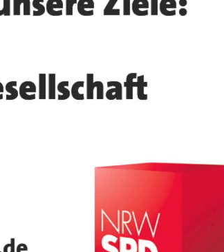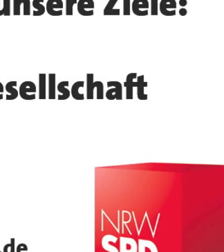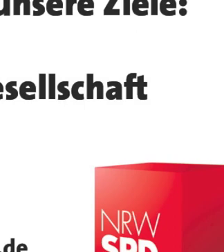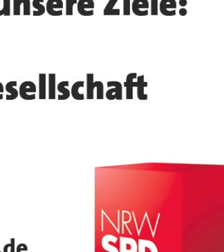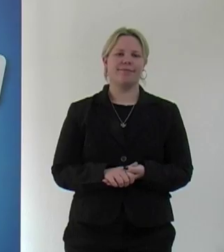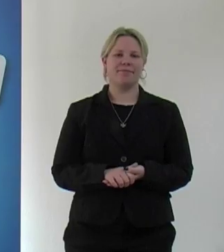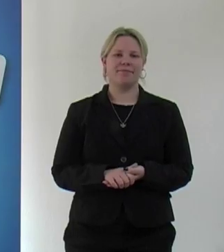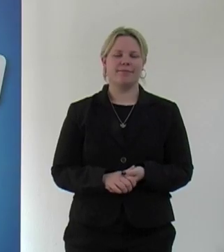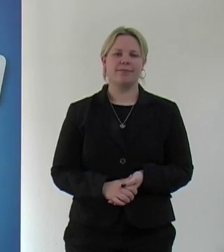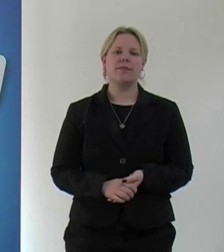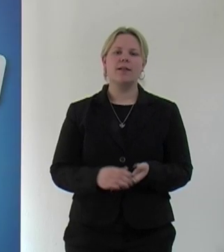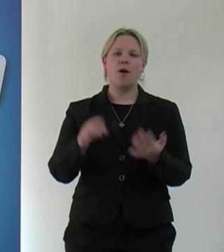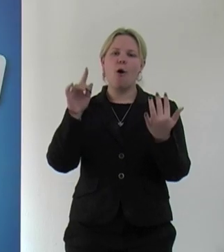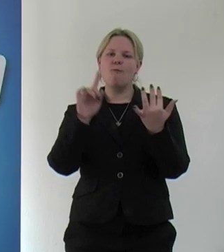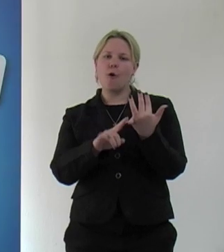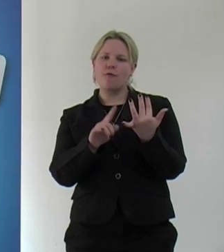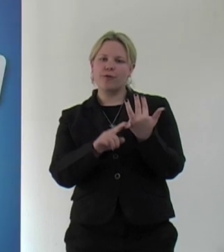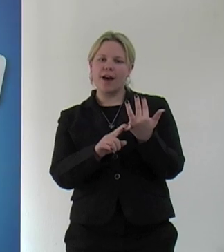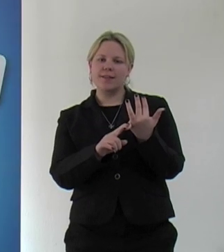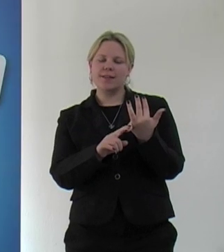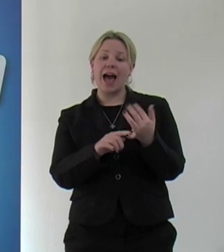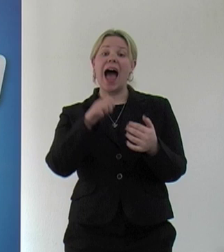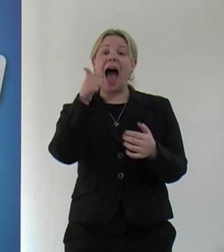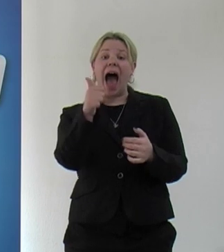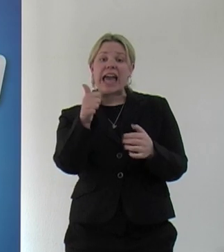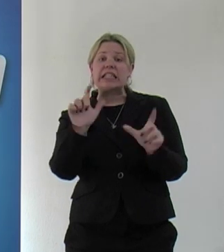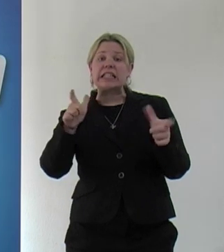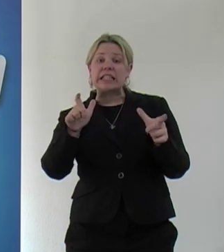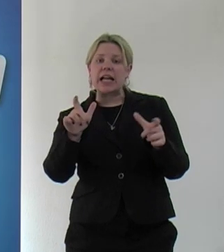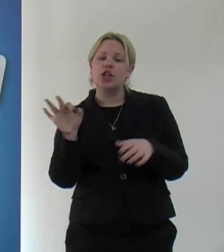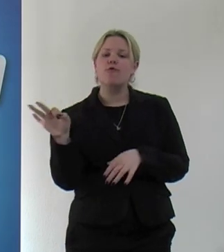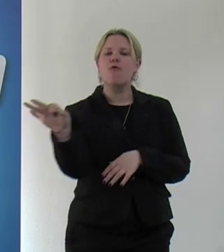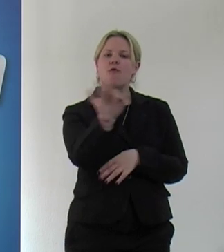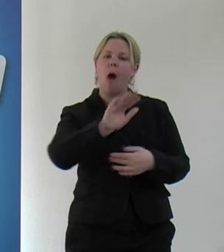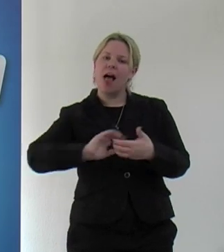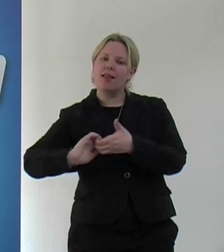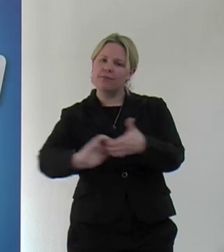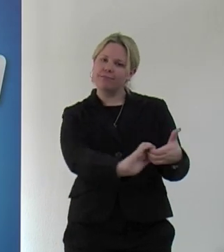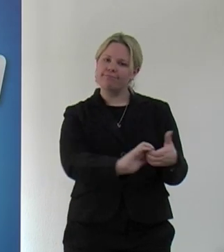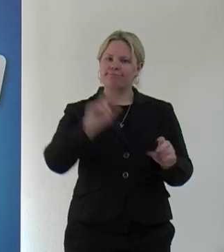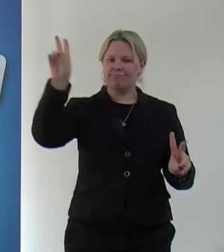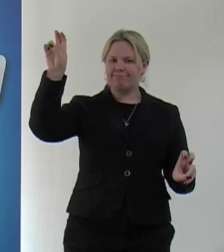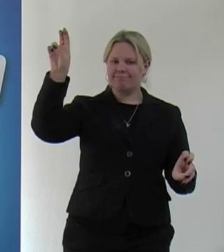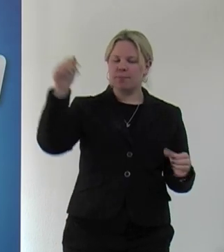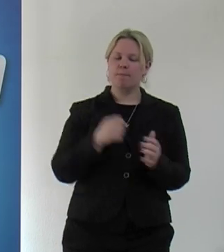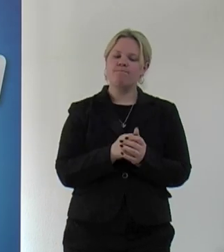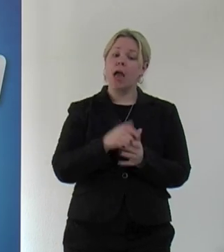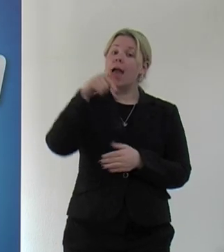5. Eine Gesellschaft für alle. In Nordrhein-Westfalen